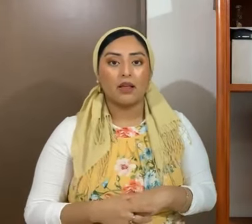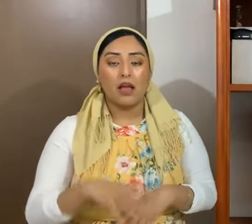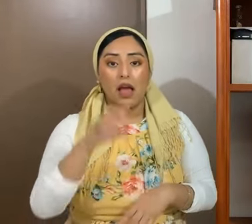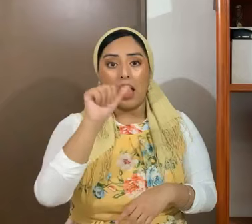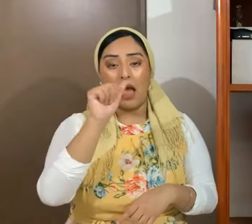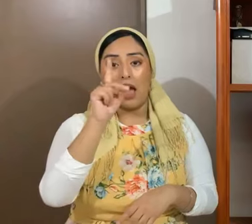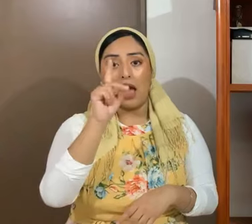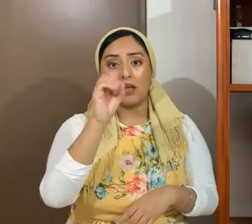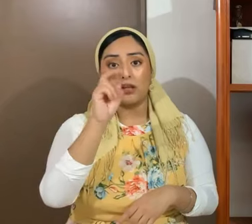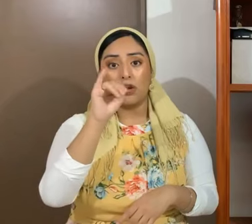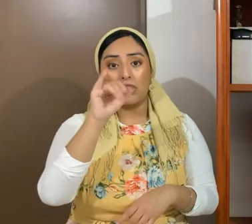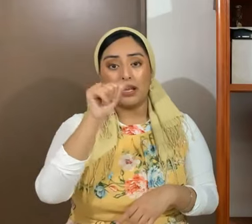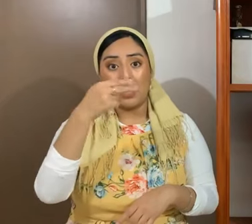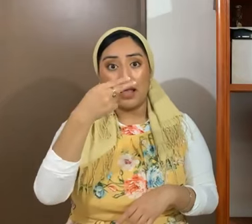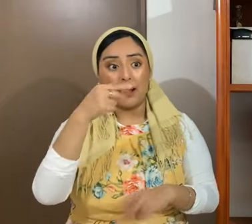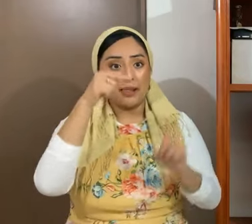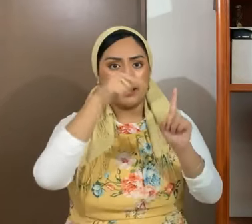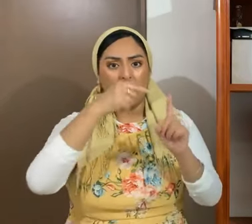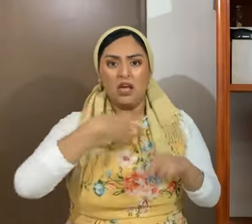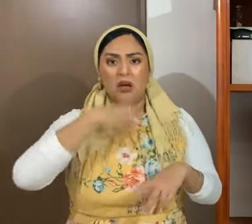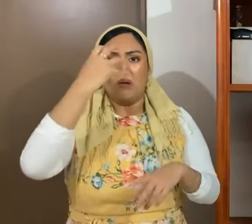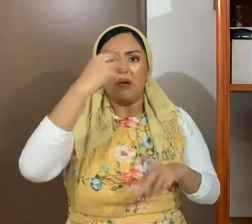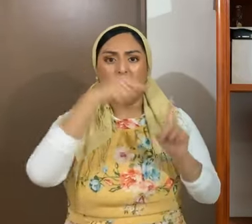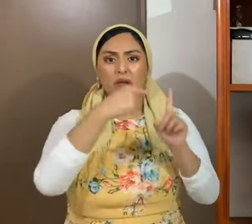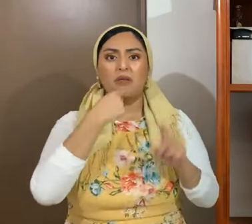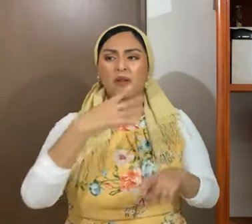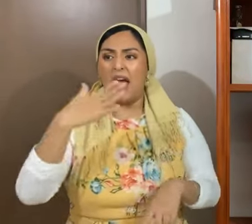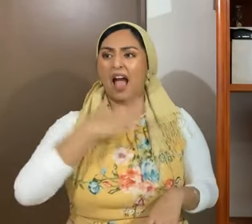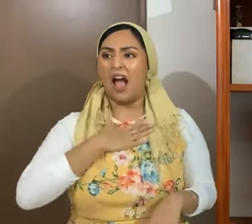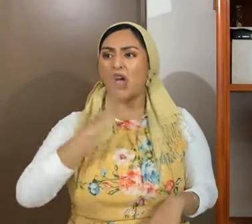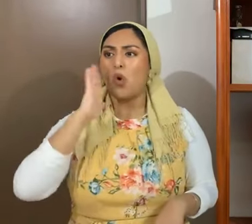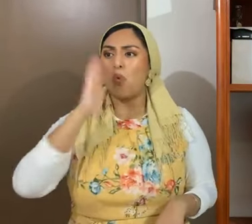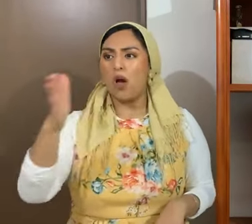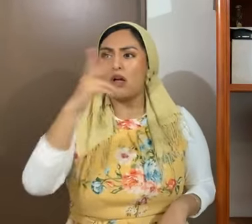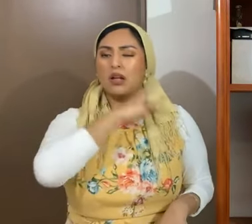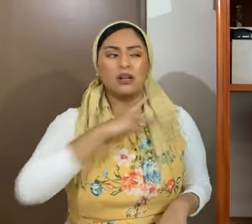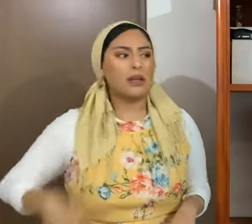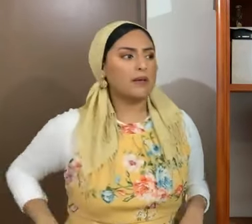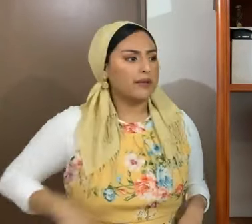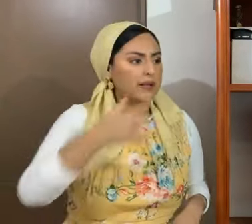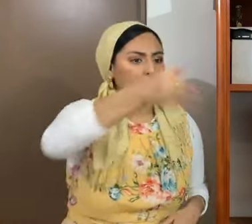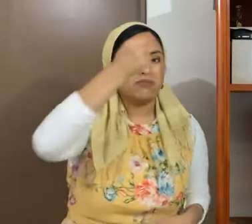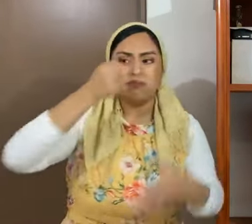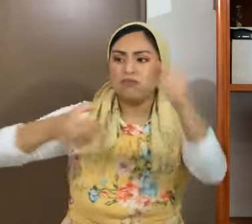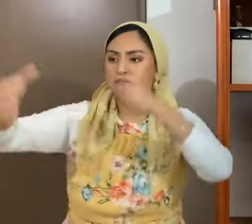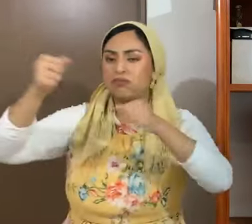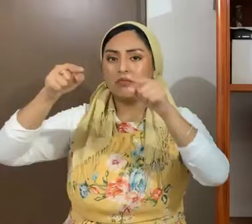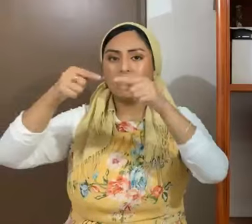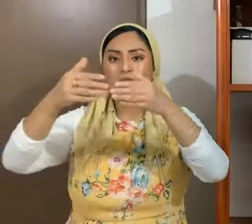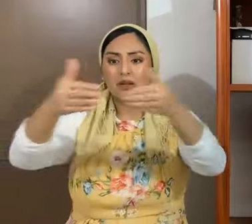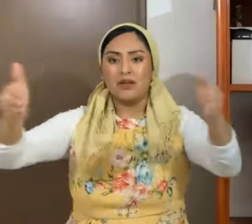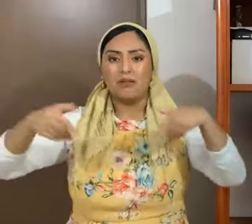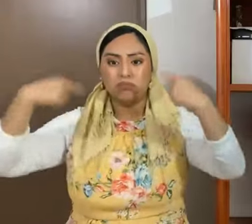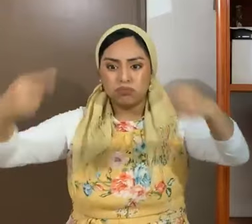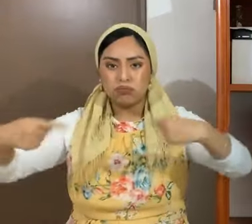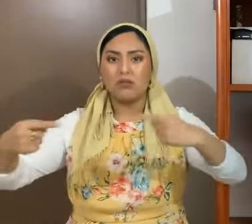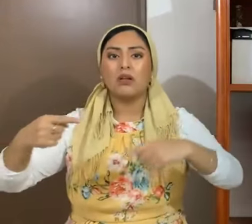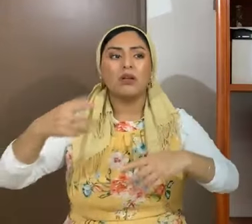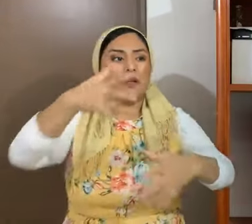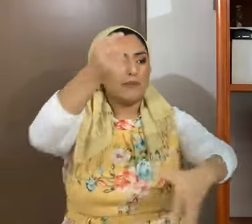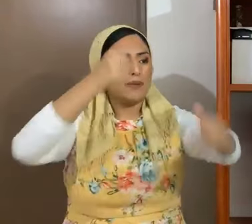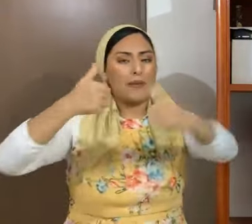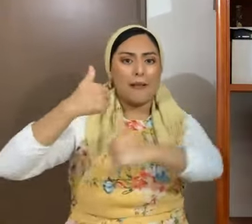Adonías, hijo de Hagit, se rebeló, diciendo, yo reinaré, y se hizo de carros y de gente de a caballo de 50 hombres que